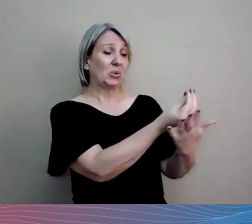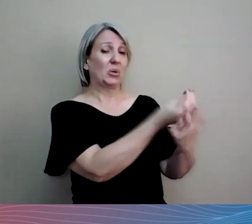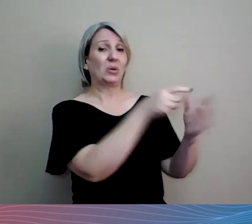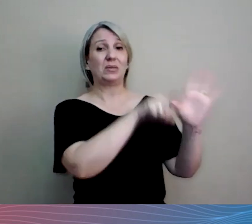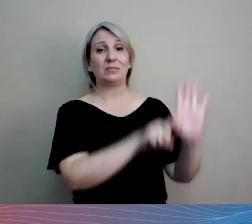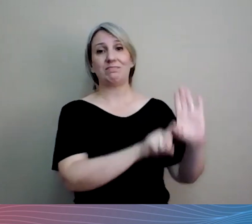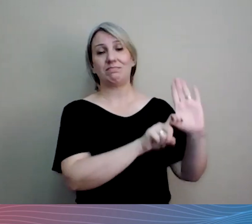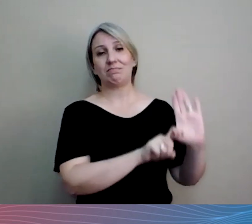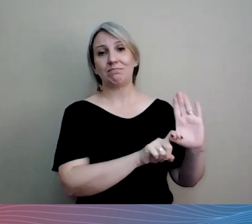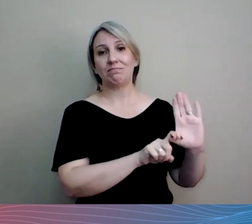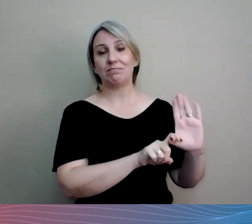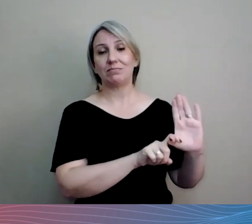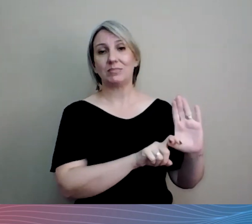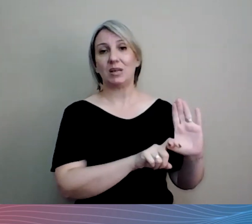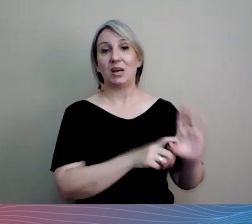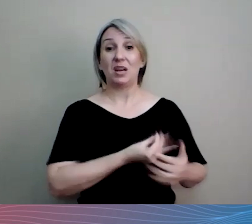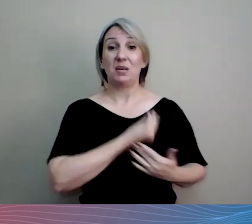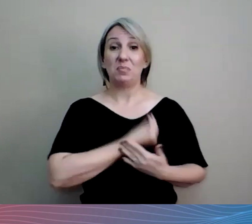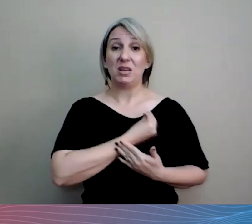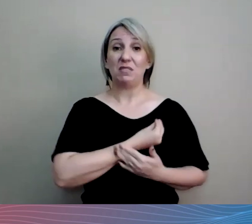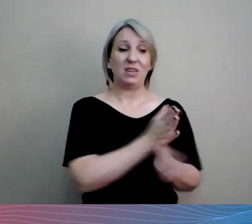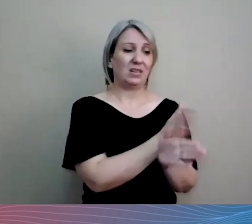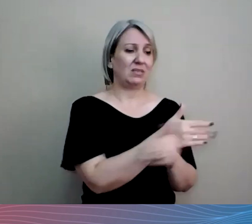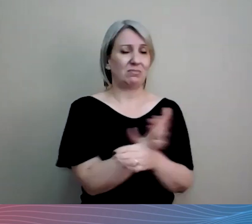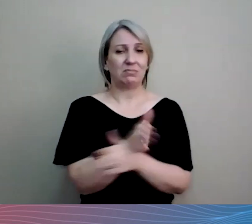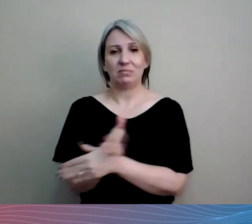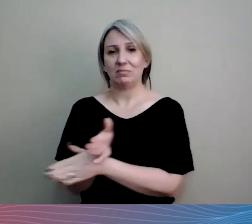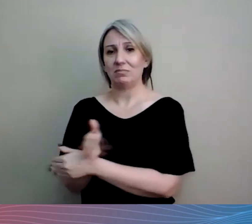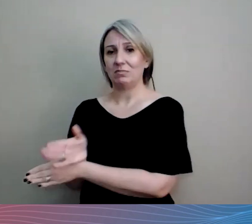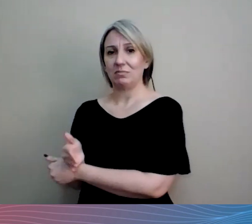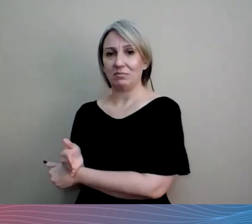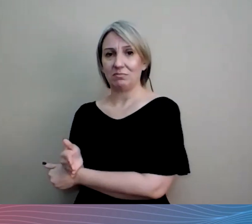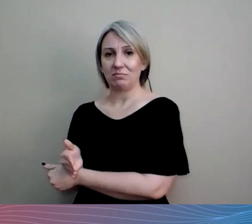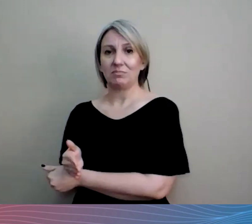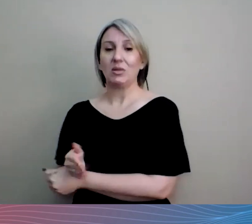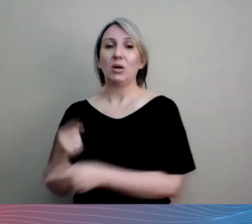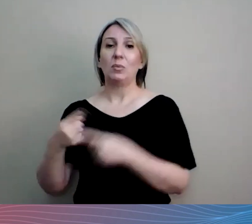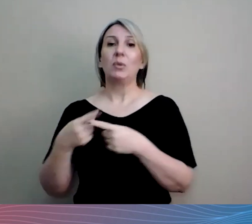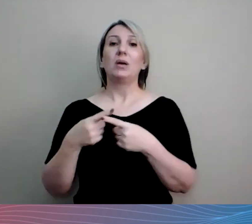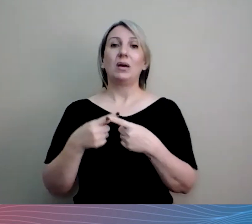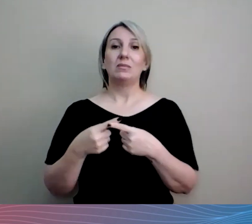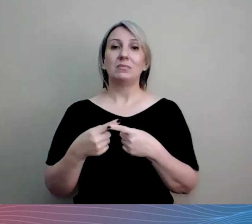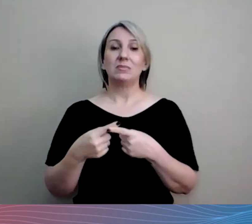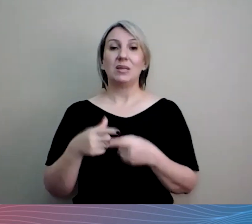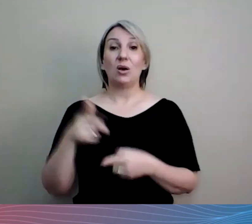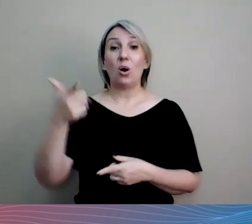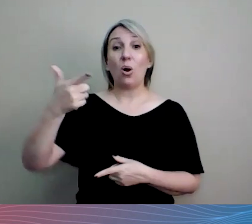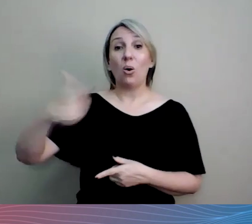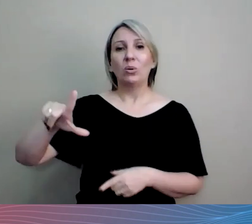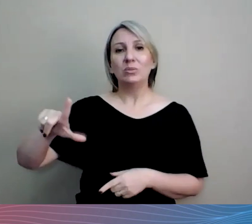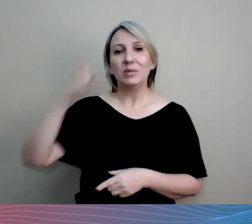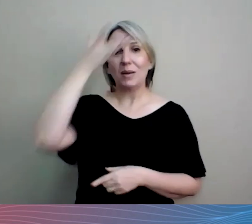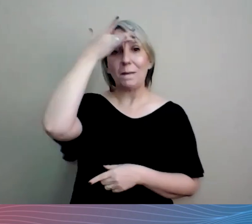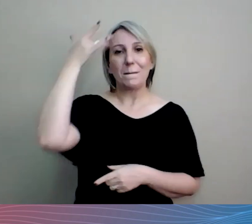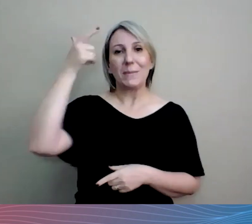Continuar a minha vidinha, mas eu tenho alguém que tem ligação com Deus, ele vai se preocupar comigo na minha responsabilidade com Deus.